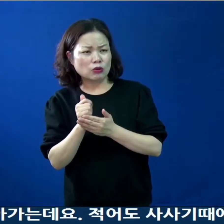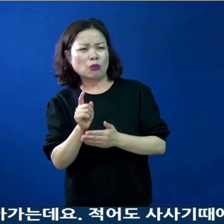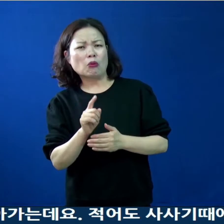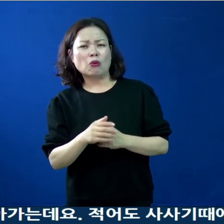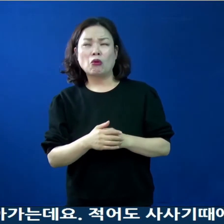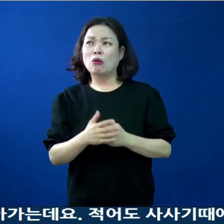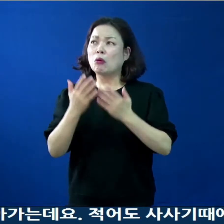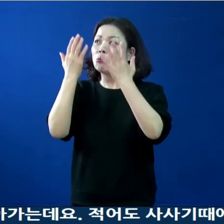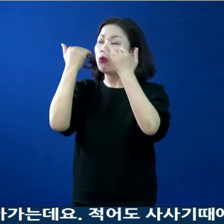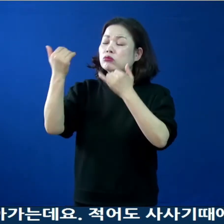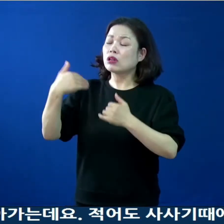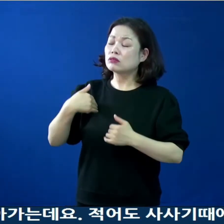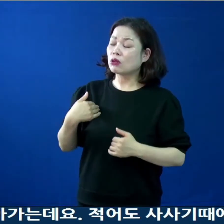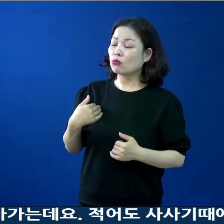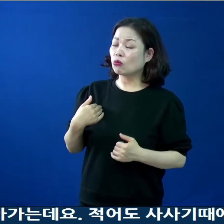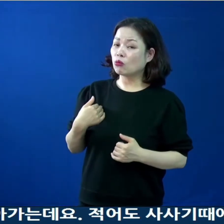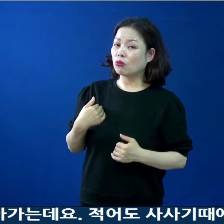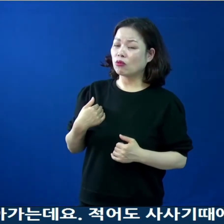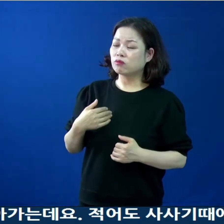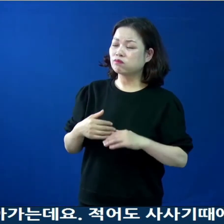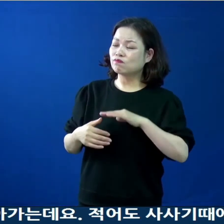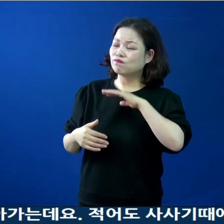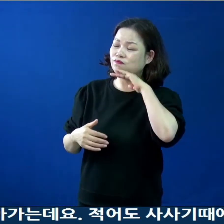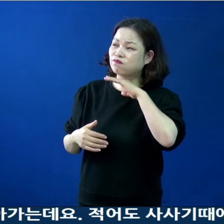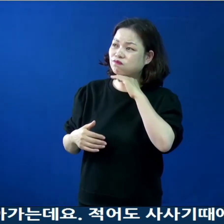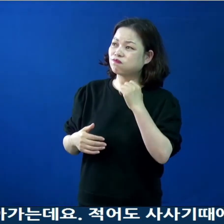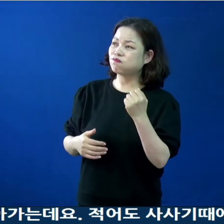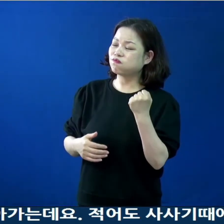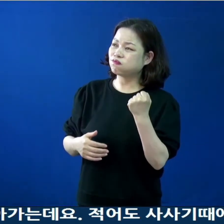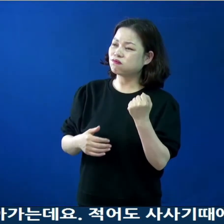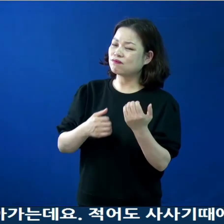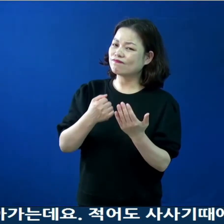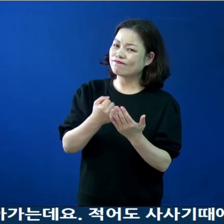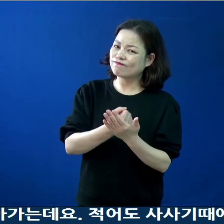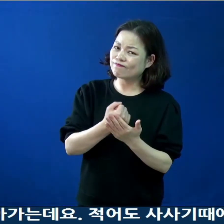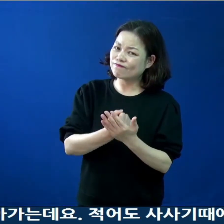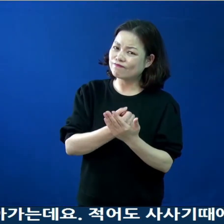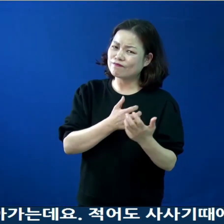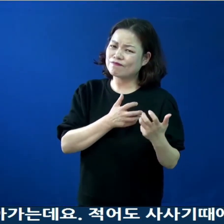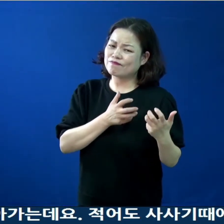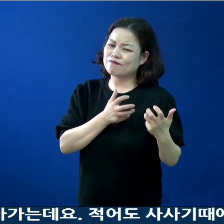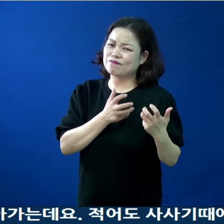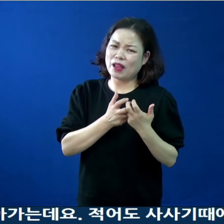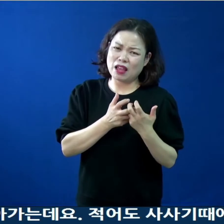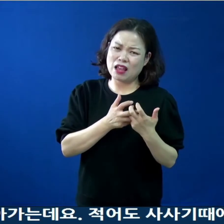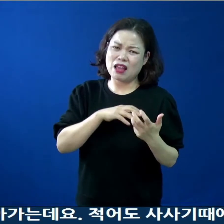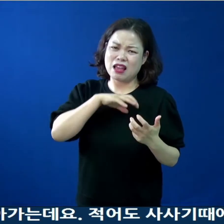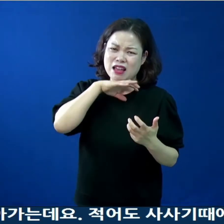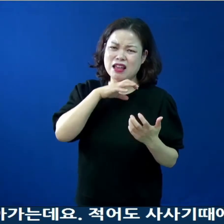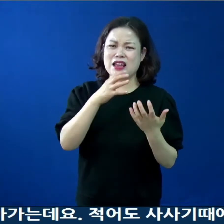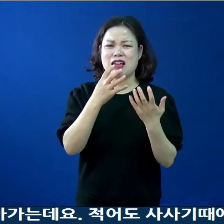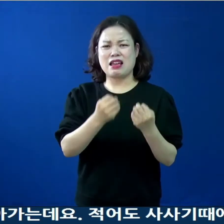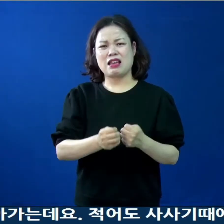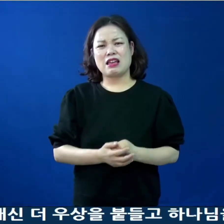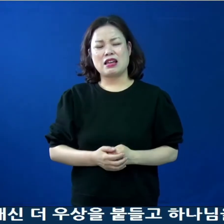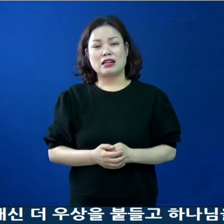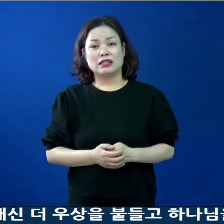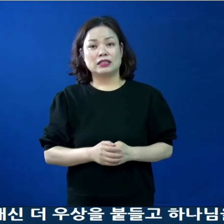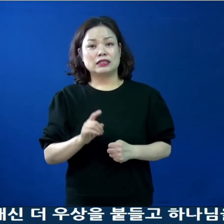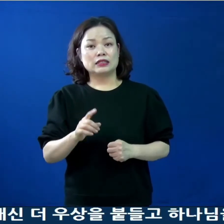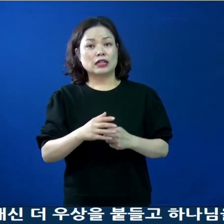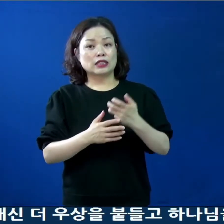우리가 안 보이시냐고 막 그렇게 원망과 섭섭함이 가득한 본문입니다. 그래서